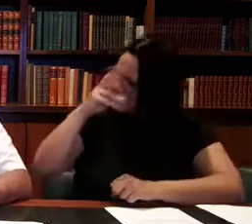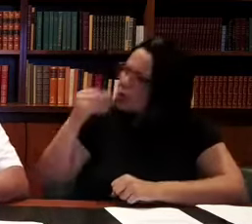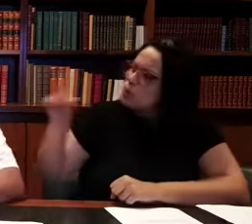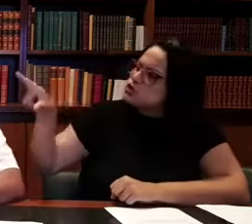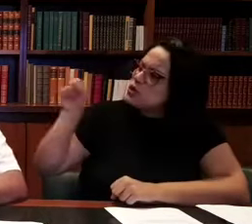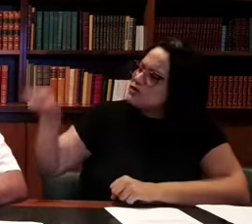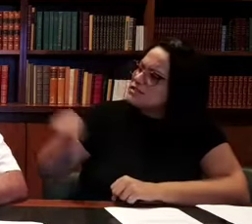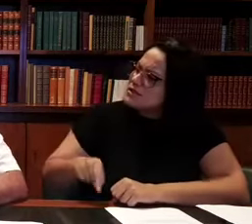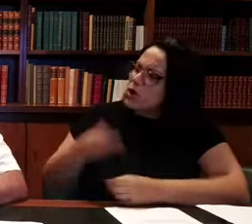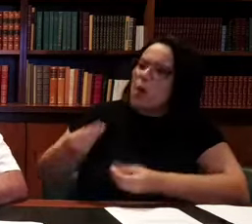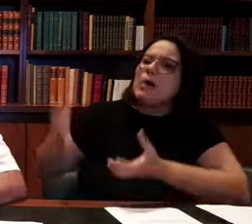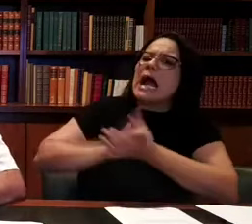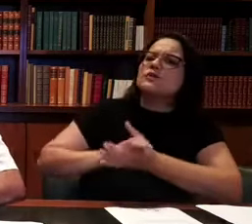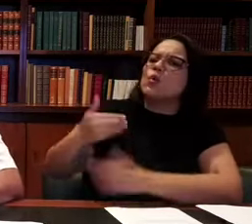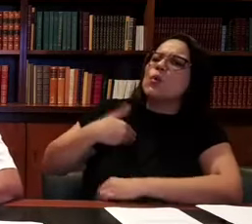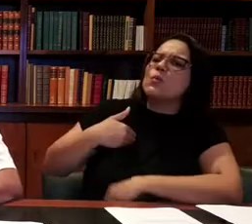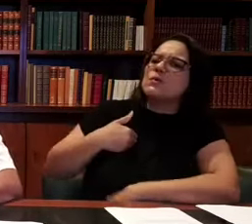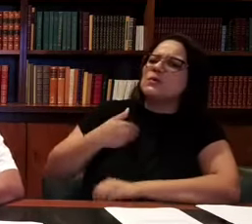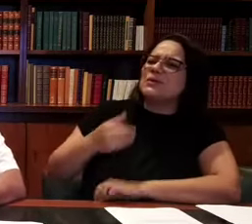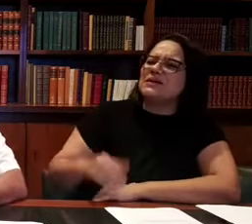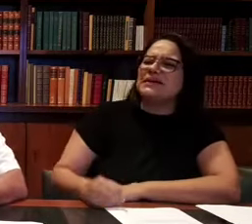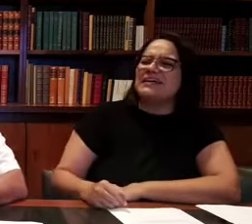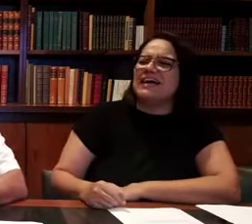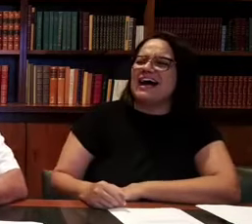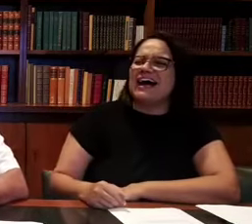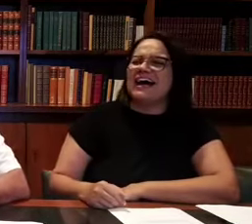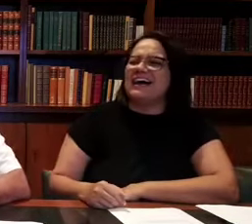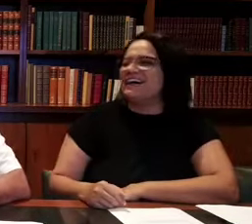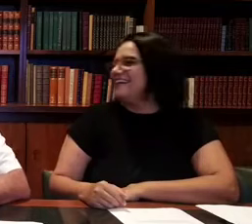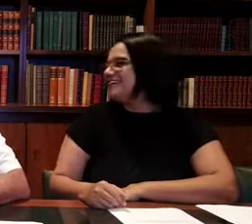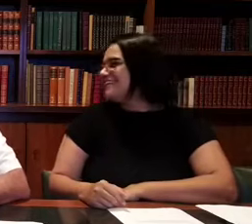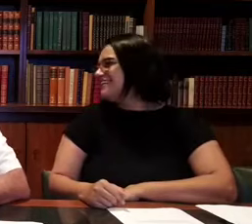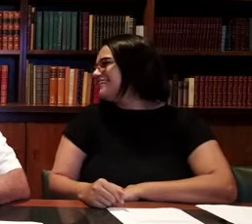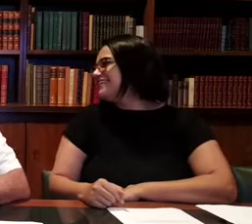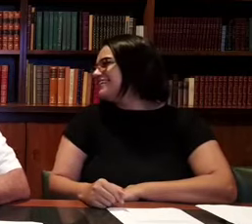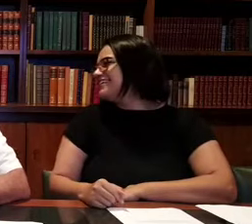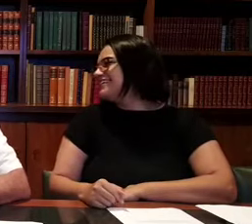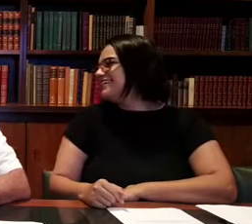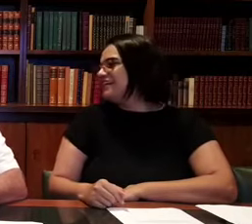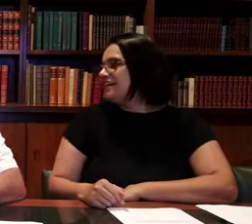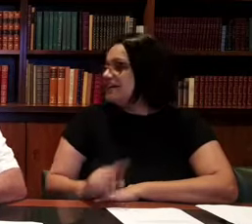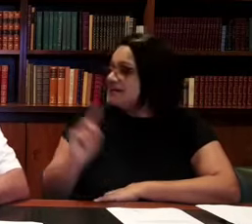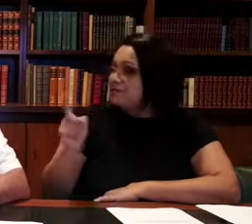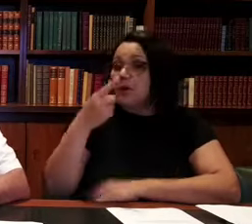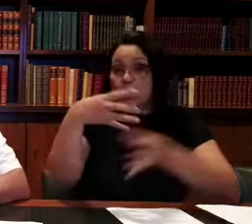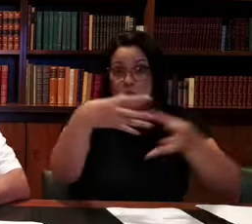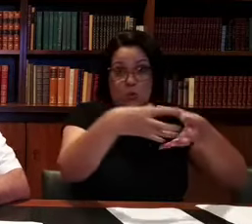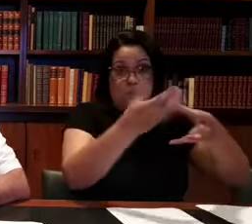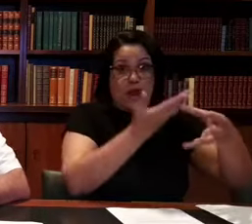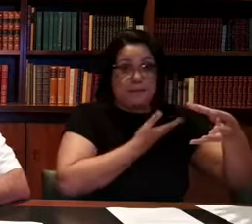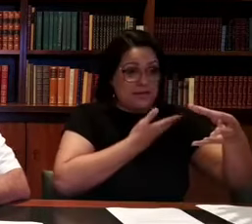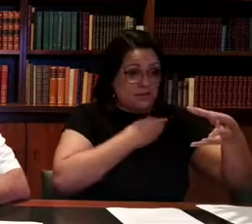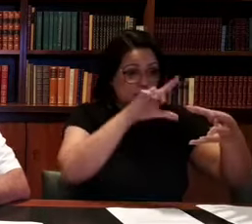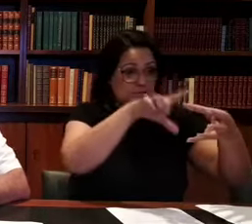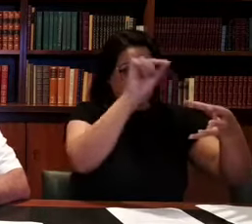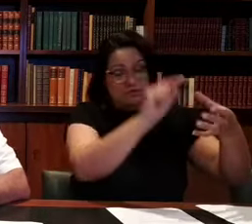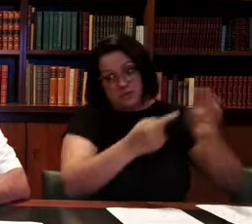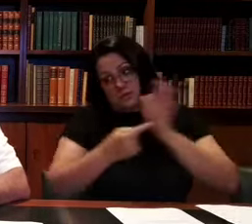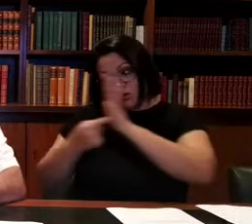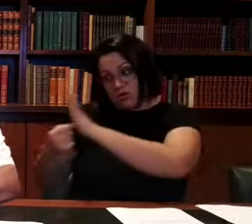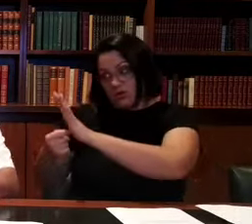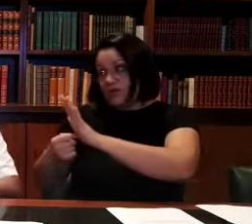mesmo Como é que você casou comigo fala aí quanto é bom primeiro primeiro Mas onde amigos me levou até o senhor e o senhor